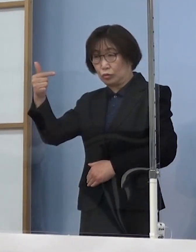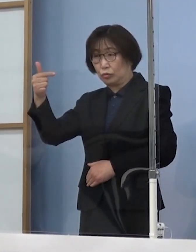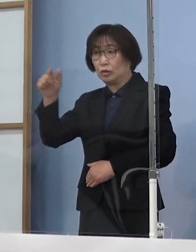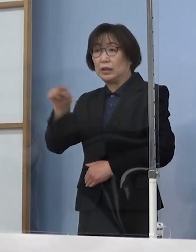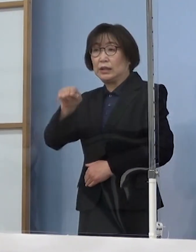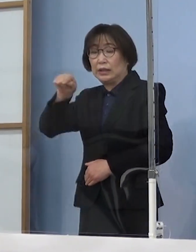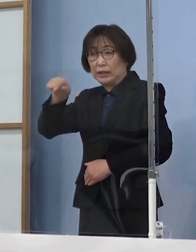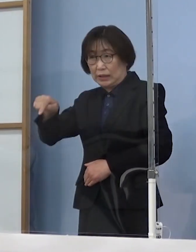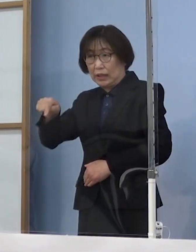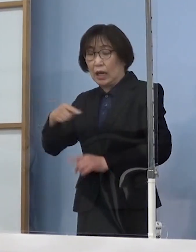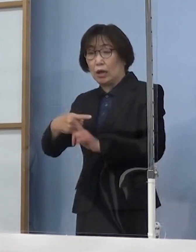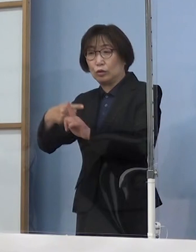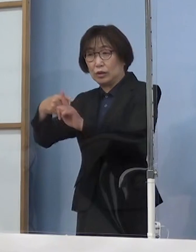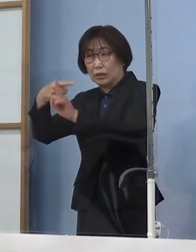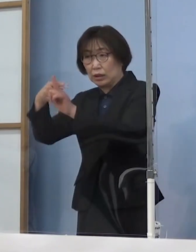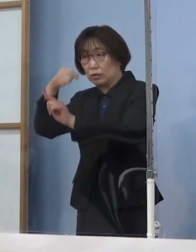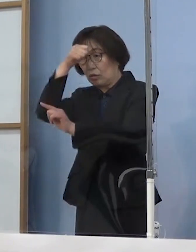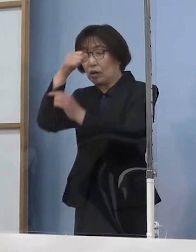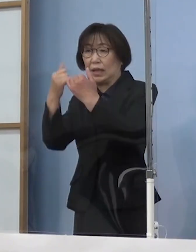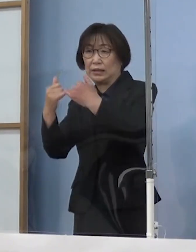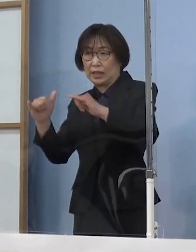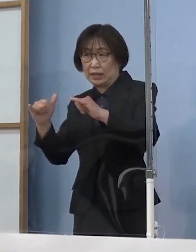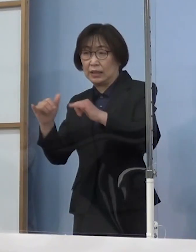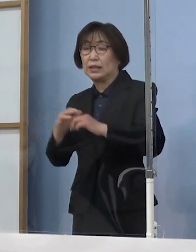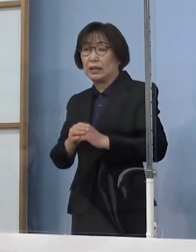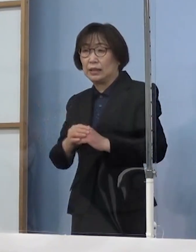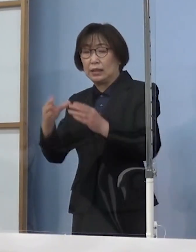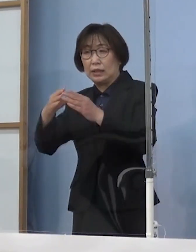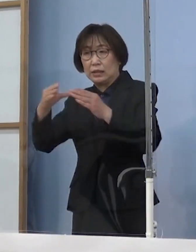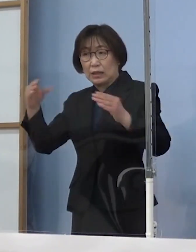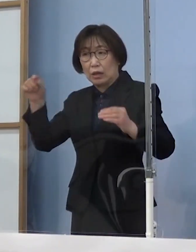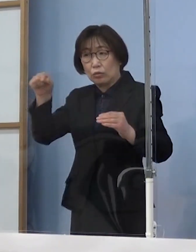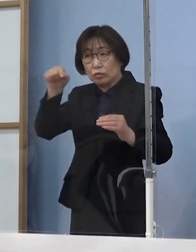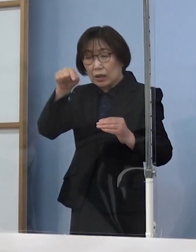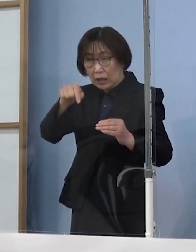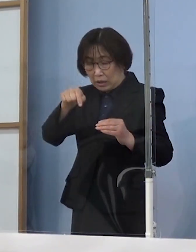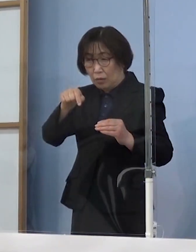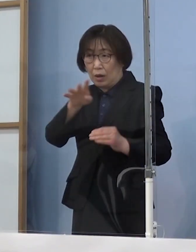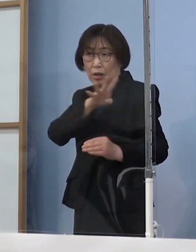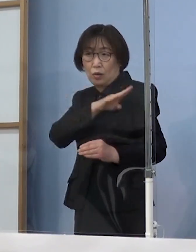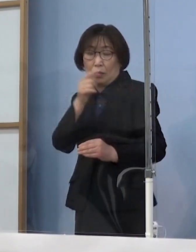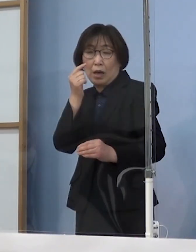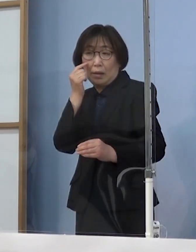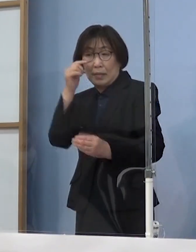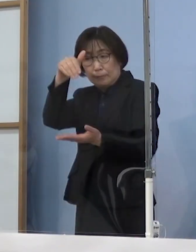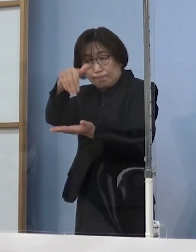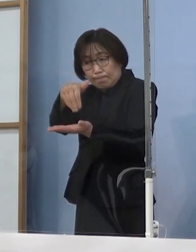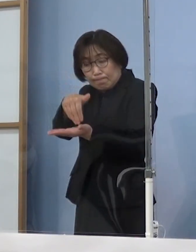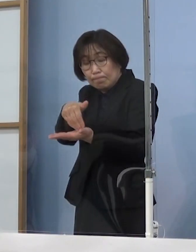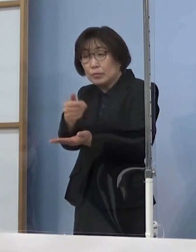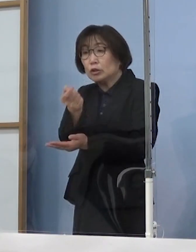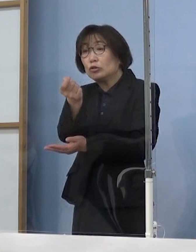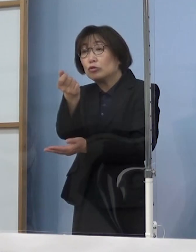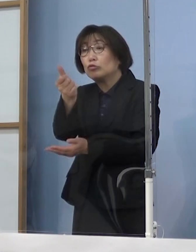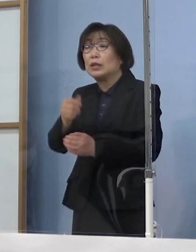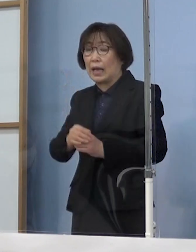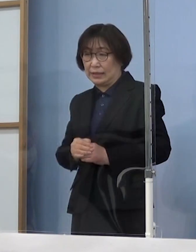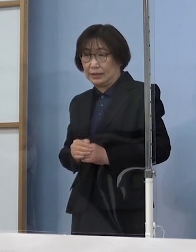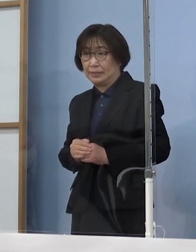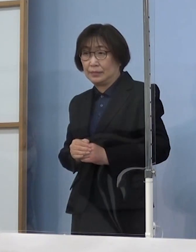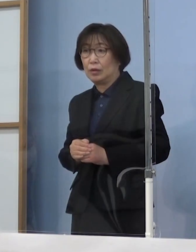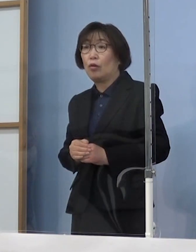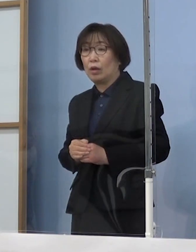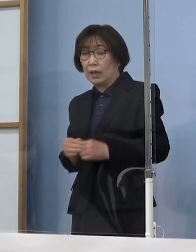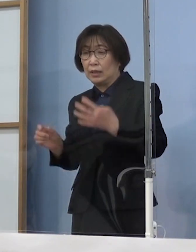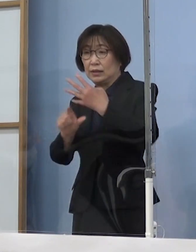患者さんと、全国ではその時点では4番目に少ない県、ただこの4月